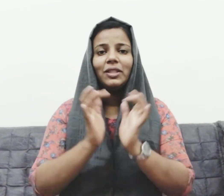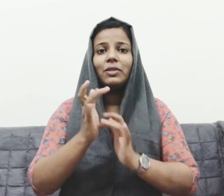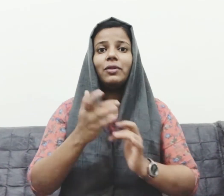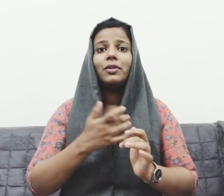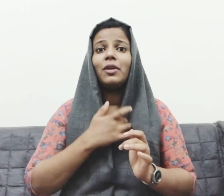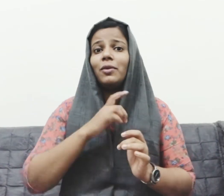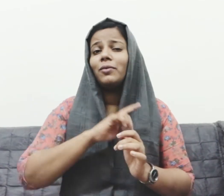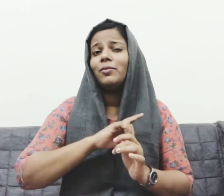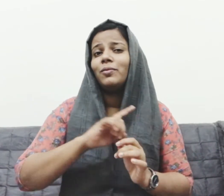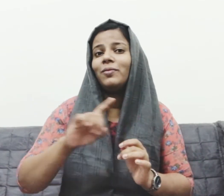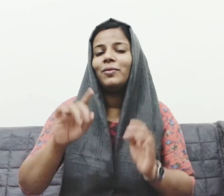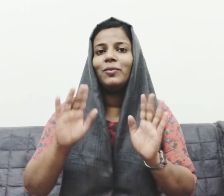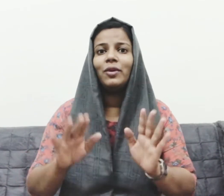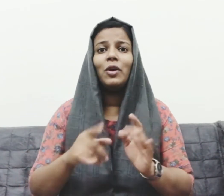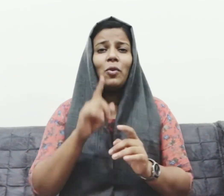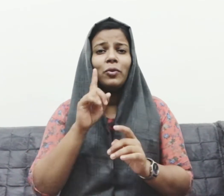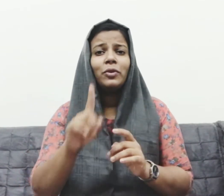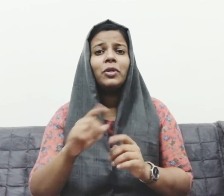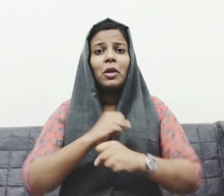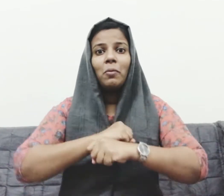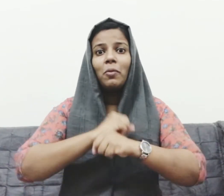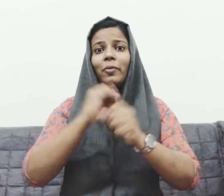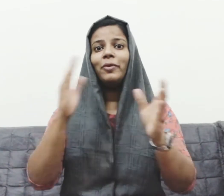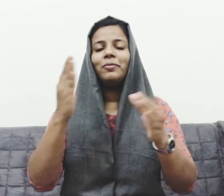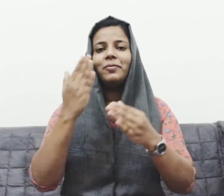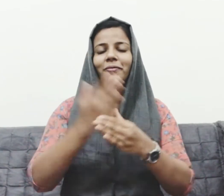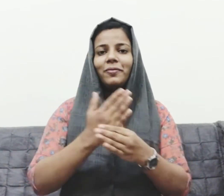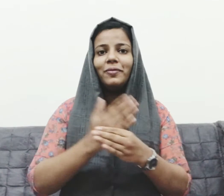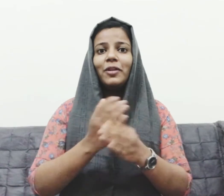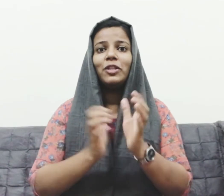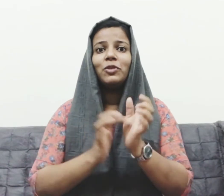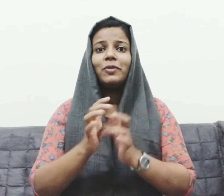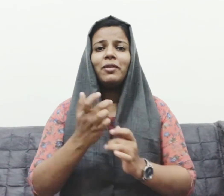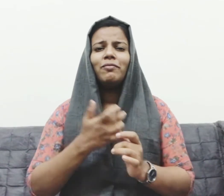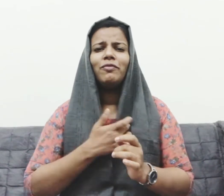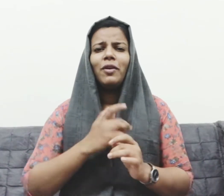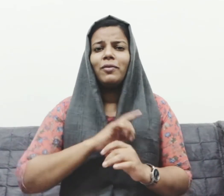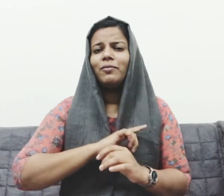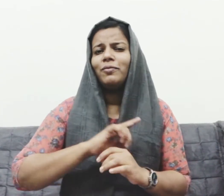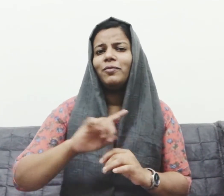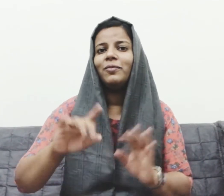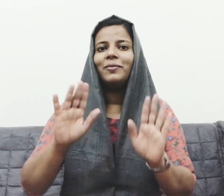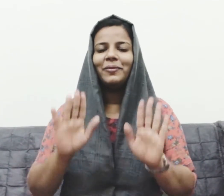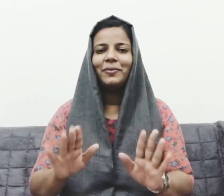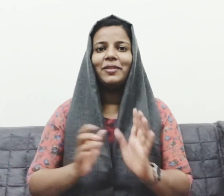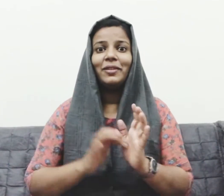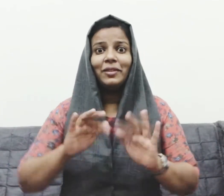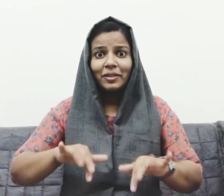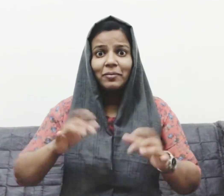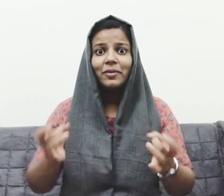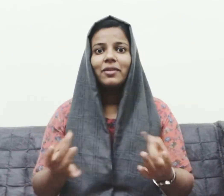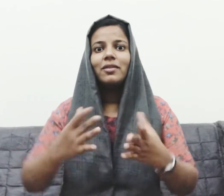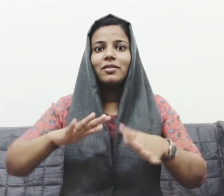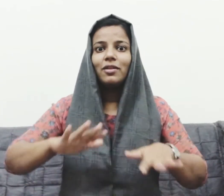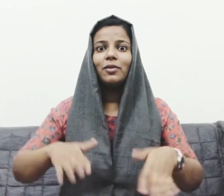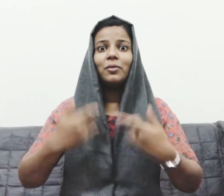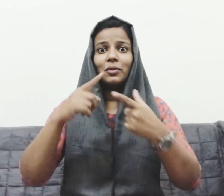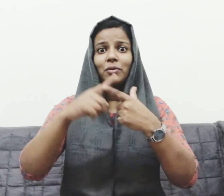ദയ എന്നേക്കുമുള്ളത്. ഏകനായി മഹാത്ഭുതങ്ങളെ ചെയ്യുന്നവനെ അങ്ങയുടെ ദയ എന്നേക്കുമുള്ളത്. ഈ പ്രഭാതത്തിൽ സന്തോഷത്തോടെ,